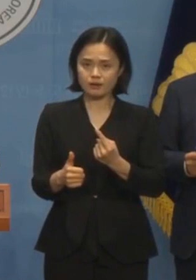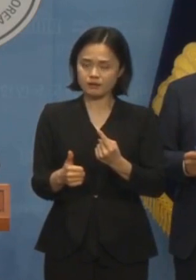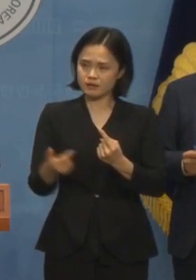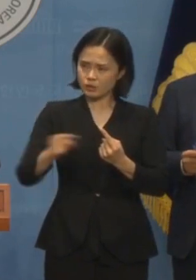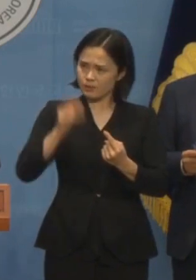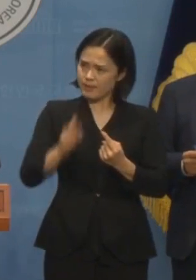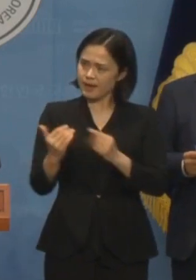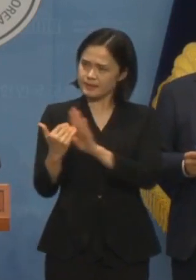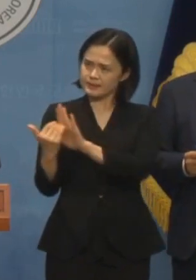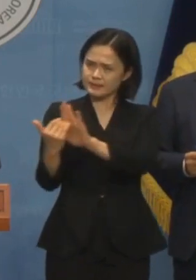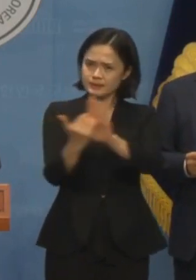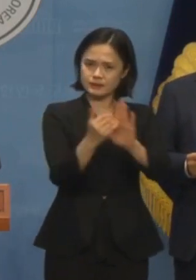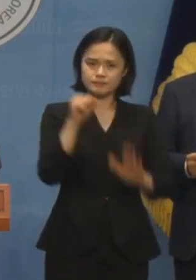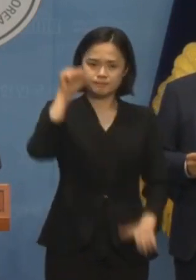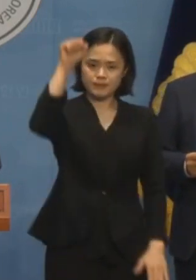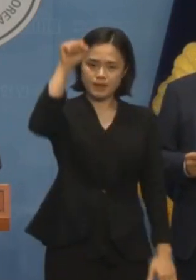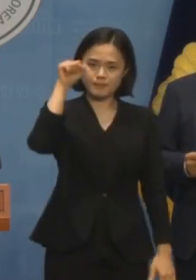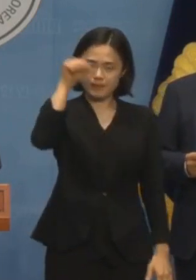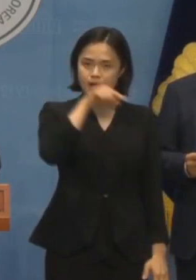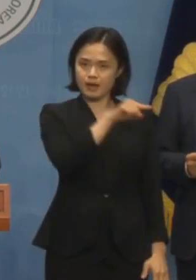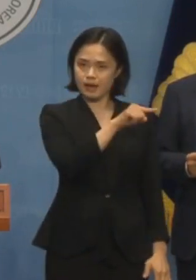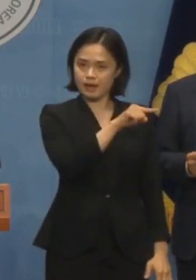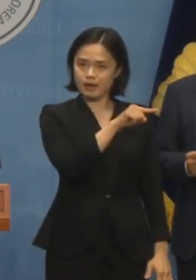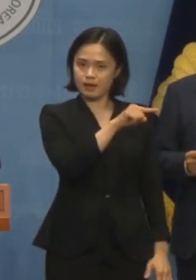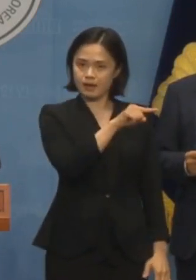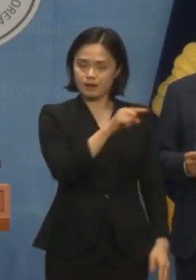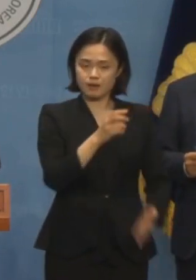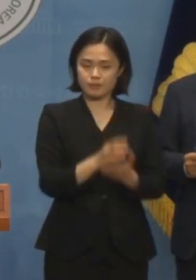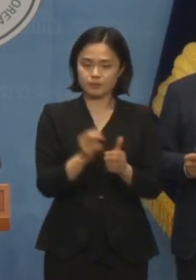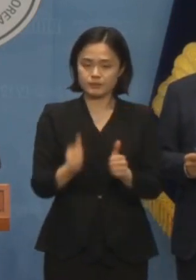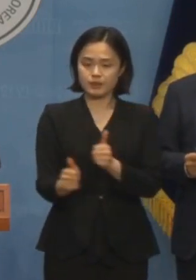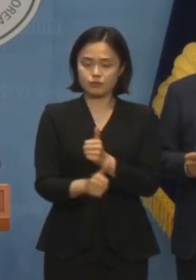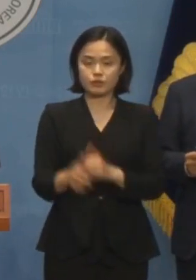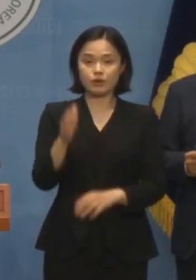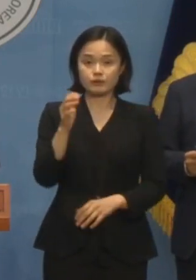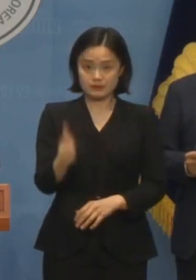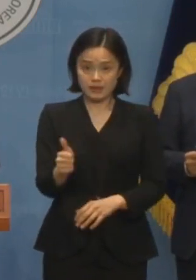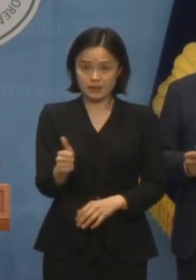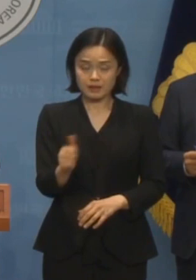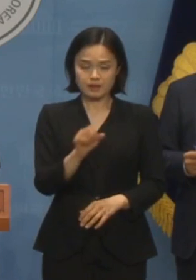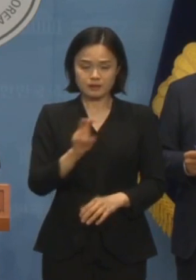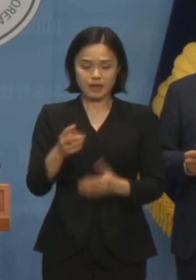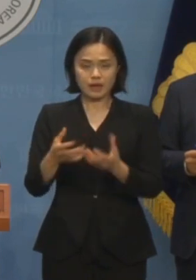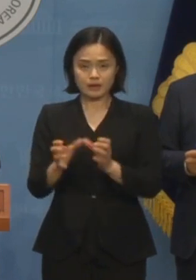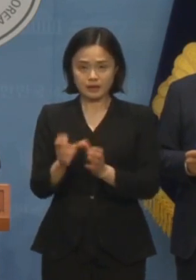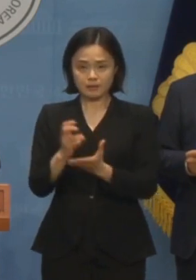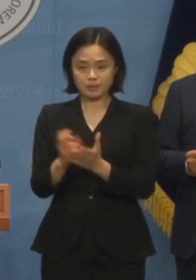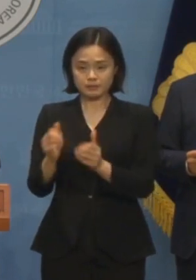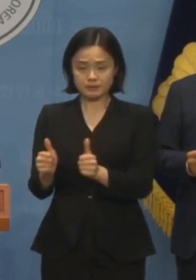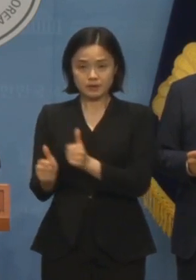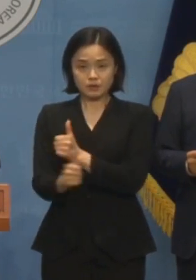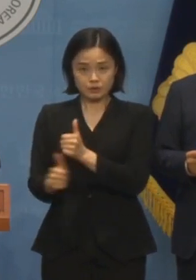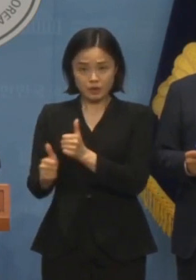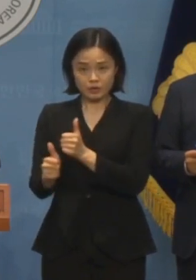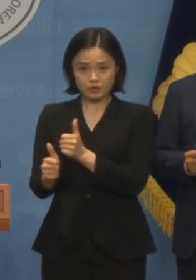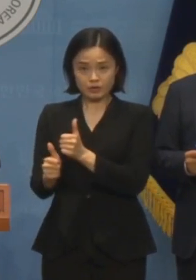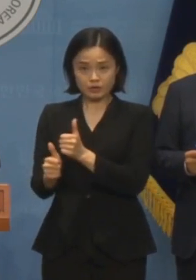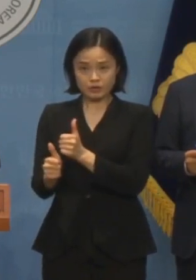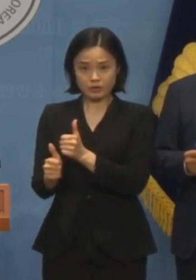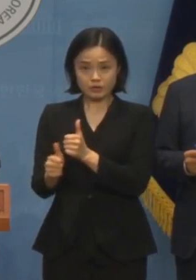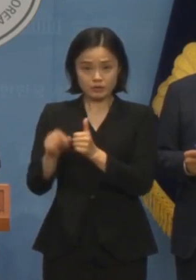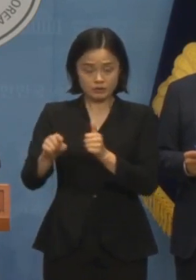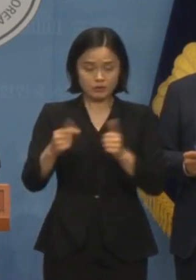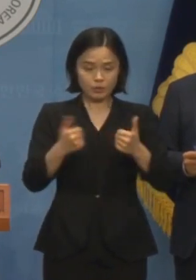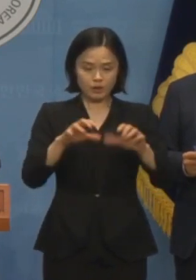농성하더니, 급기야는 법사위원장과 야당 법사위원들의 회의장